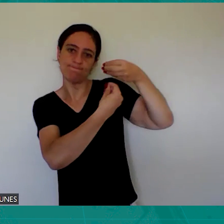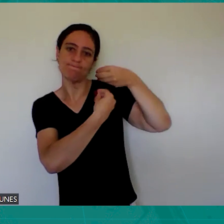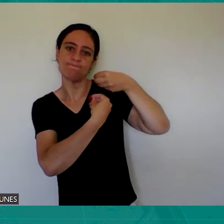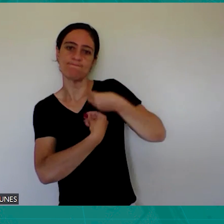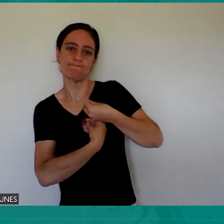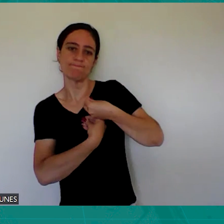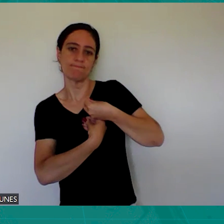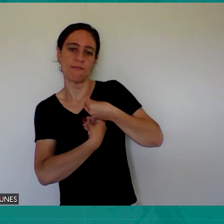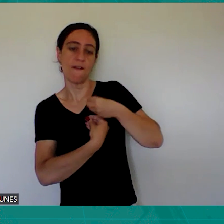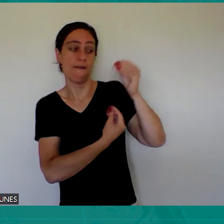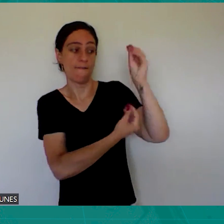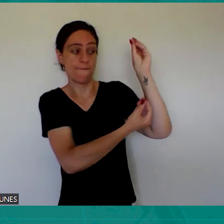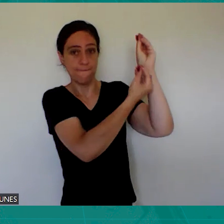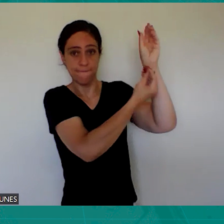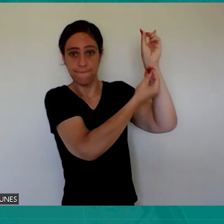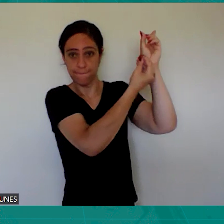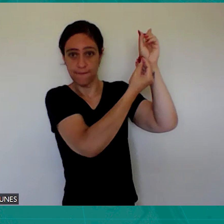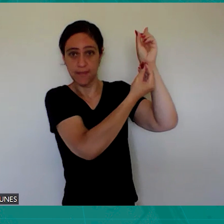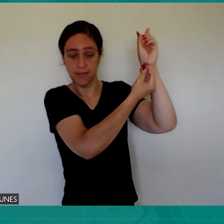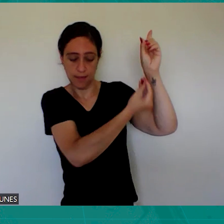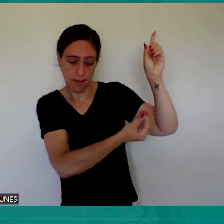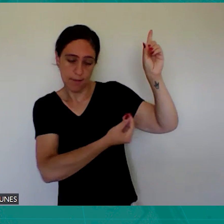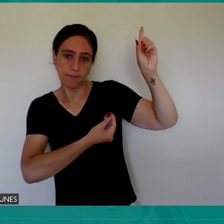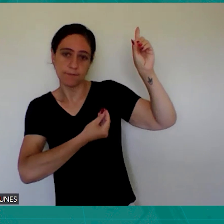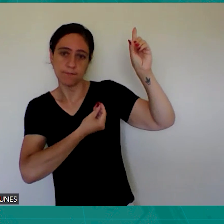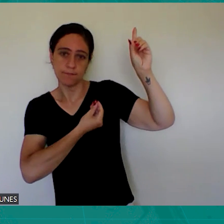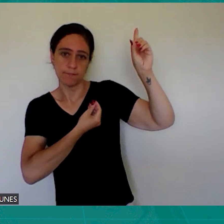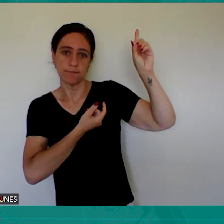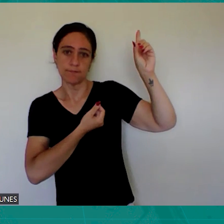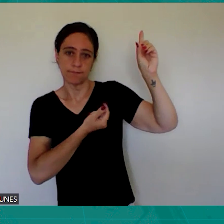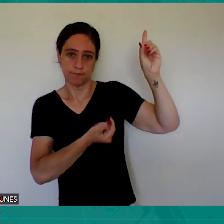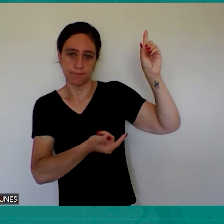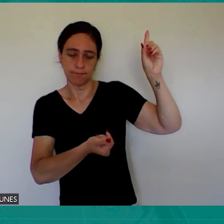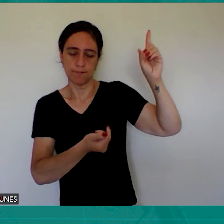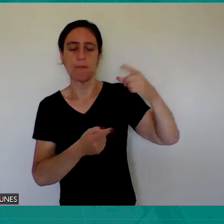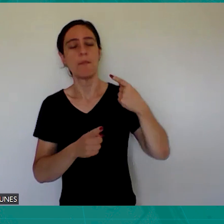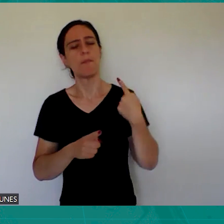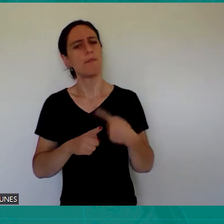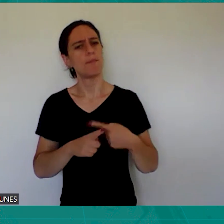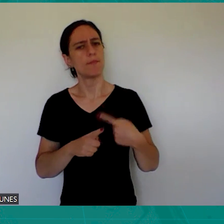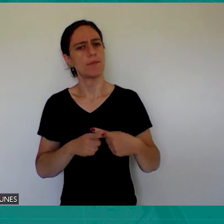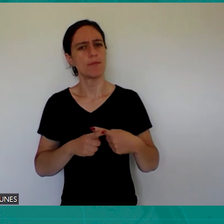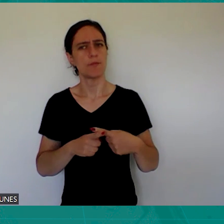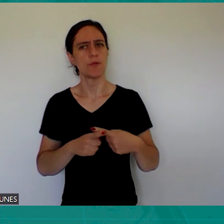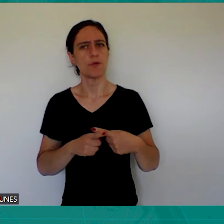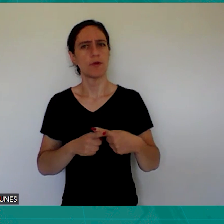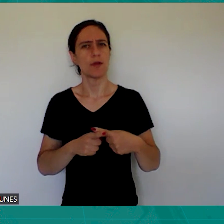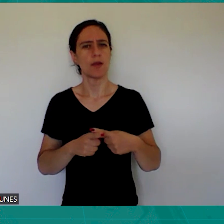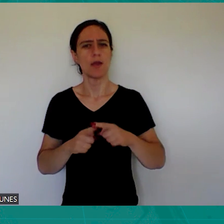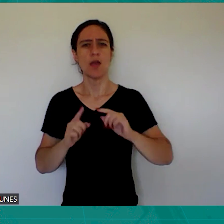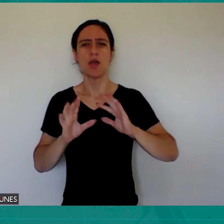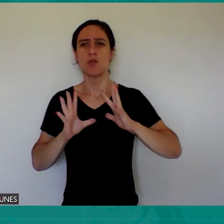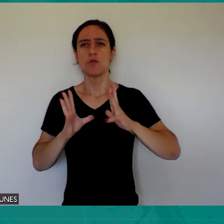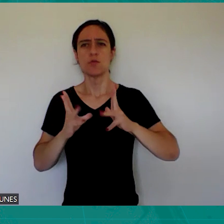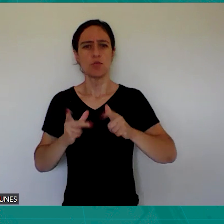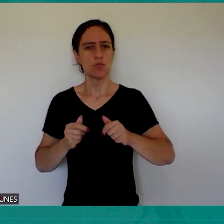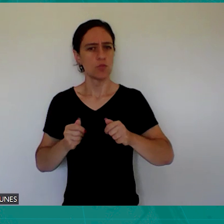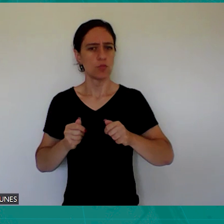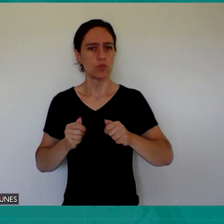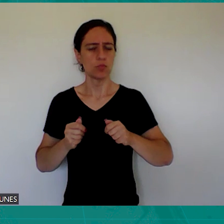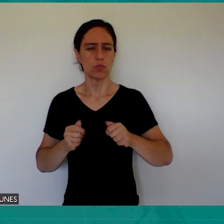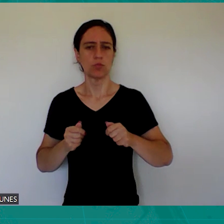vida eterna. Porque toda a solução do homem e